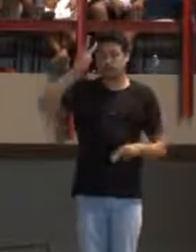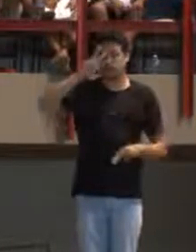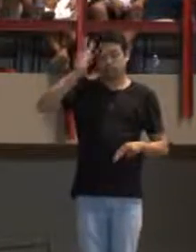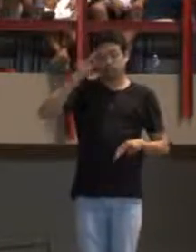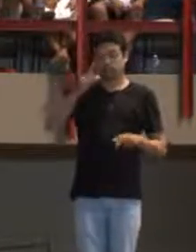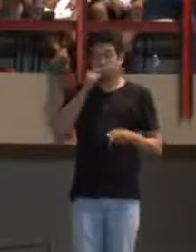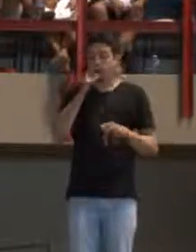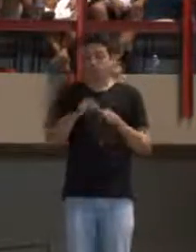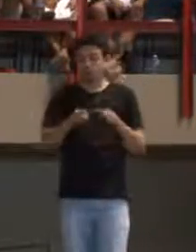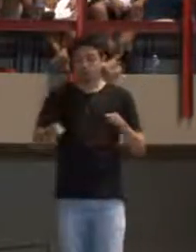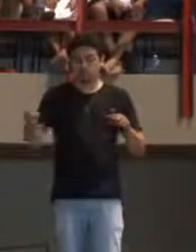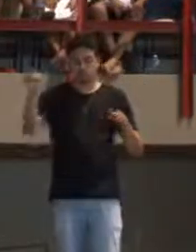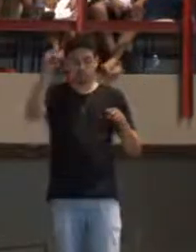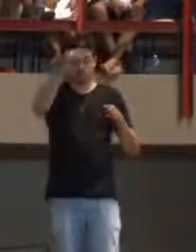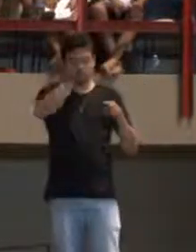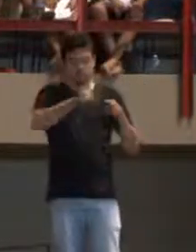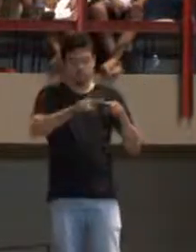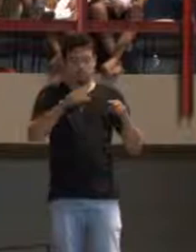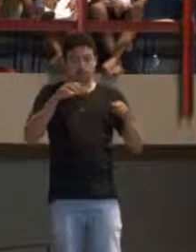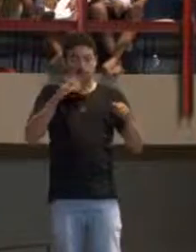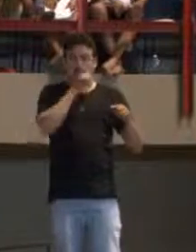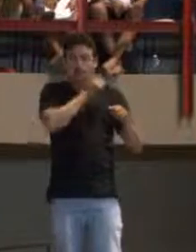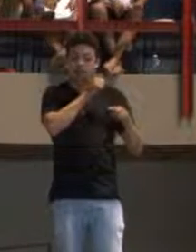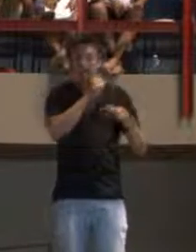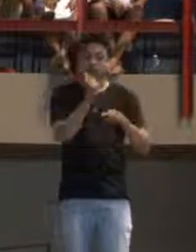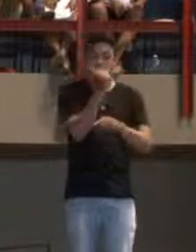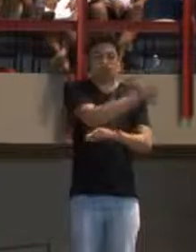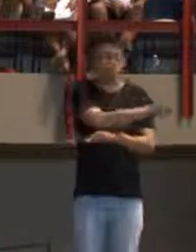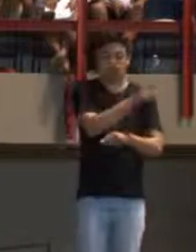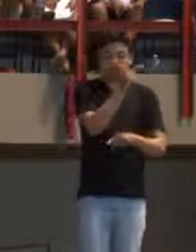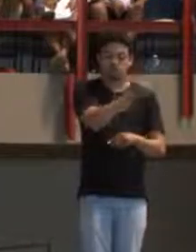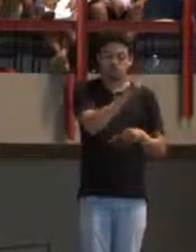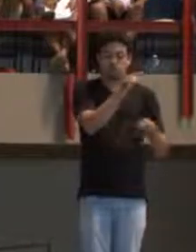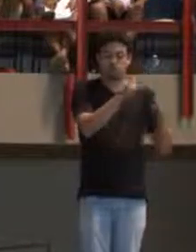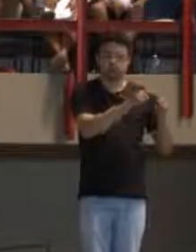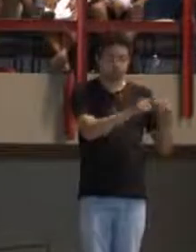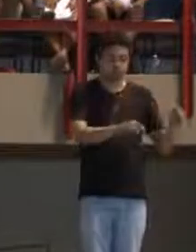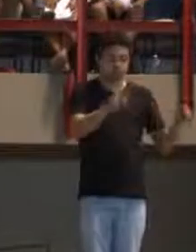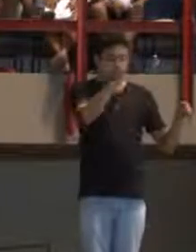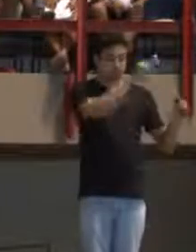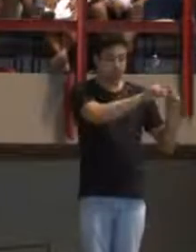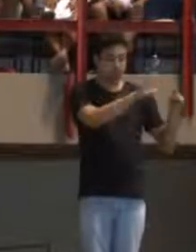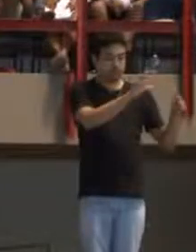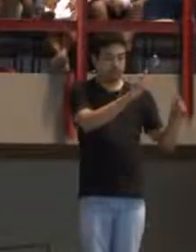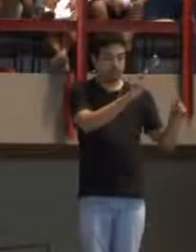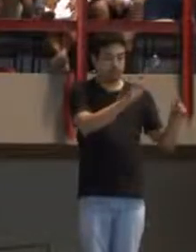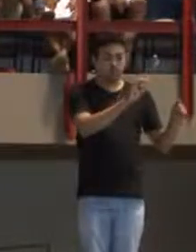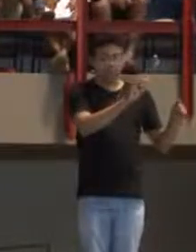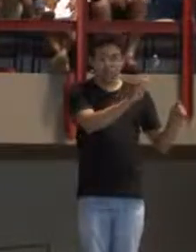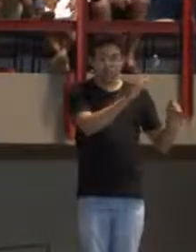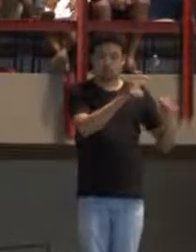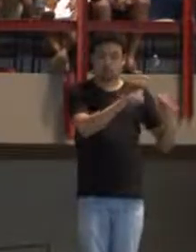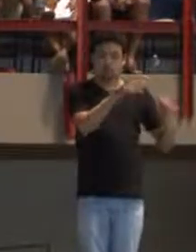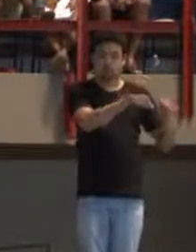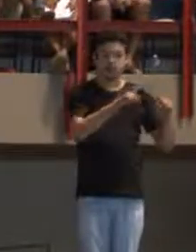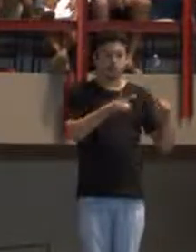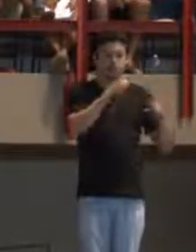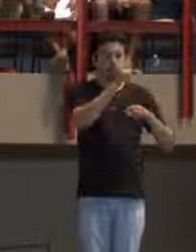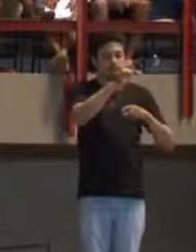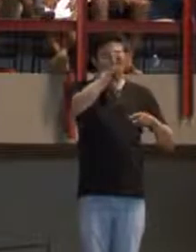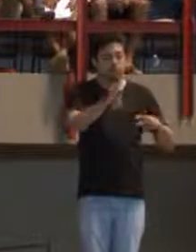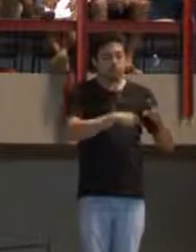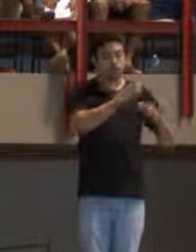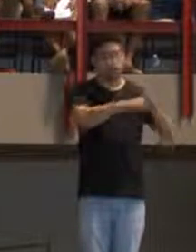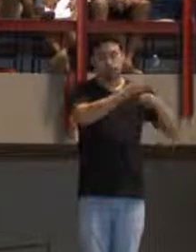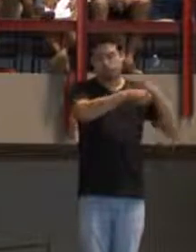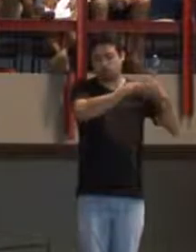da água, ele é muito mais rápido do que o ciclo do carbono. Tanto que o petróleo demora milhares de anos para ser